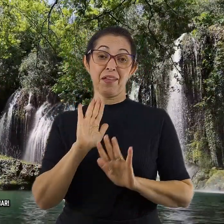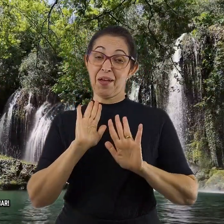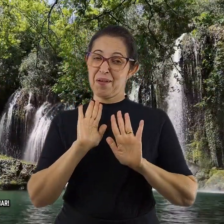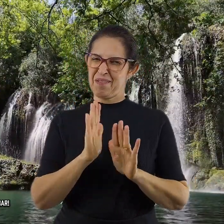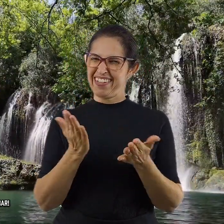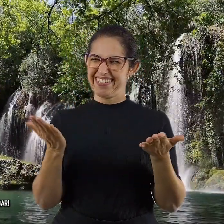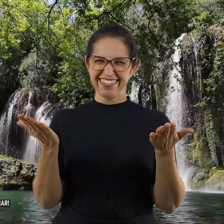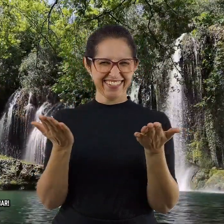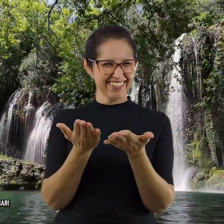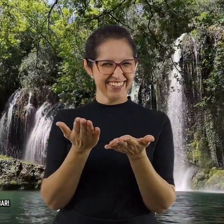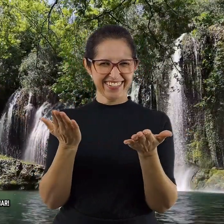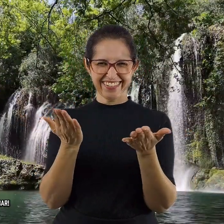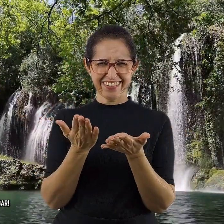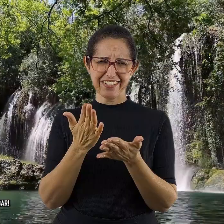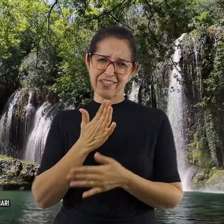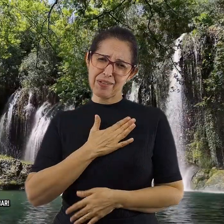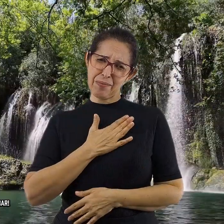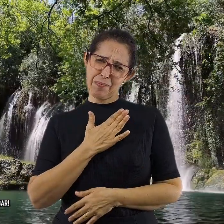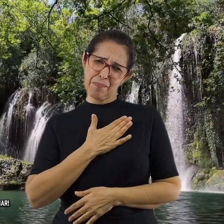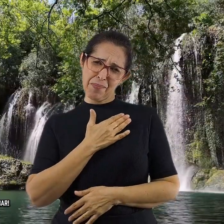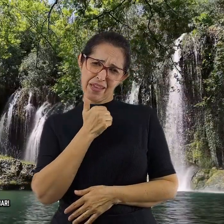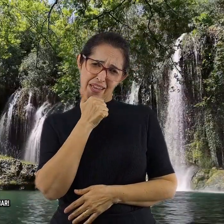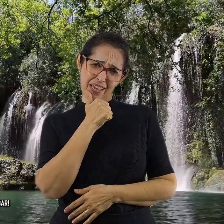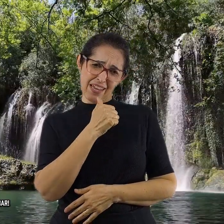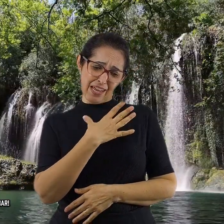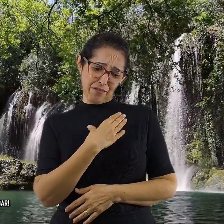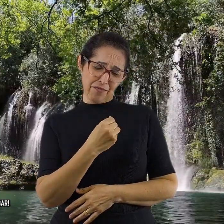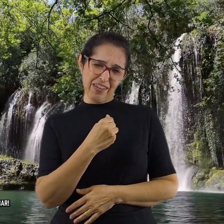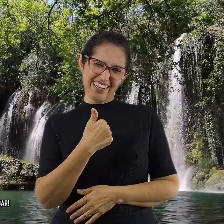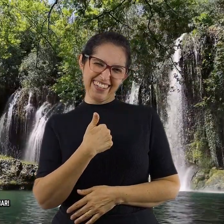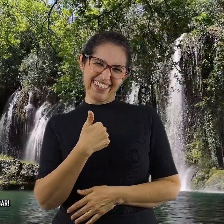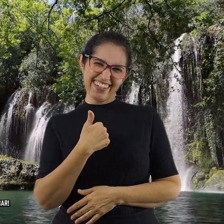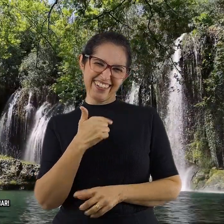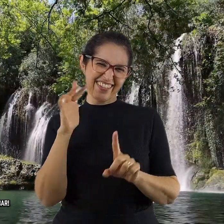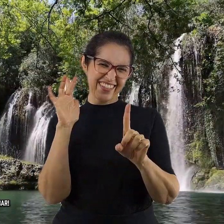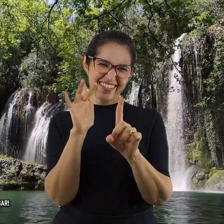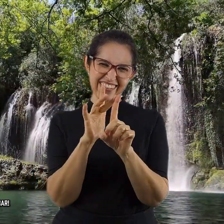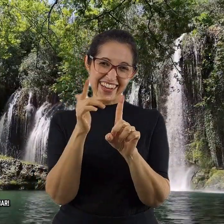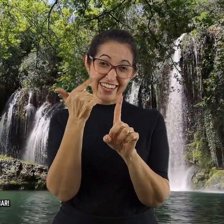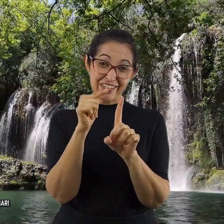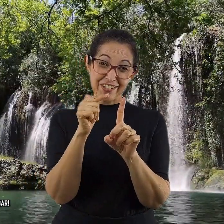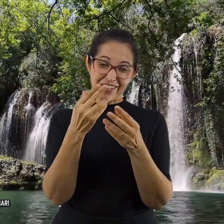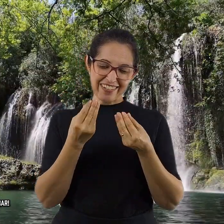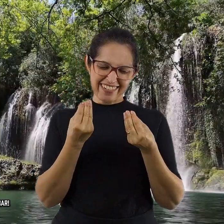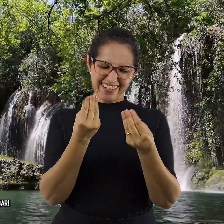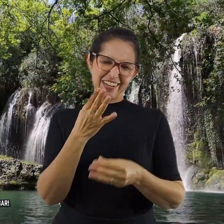Mas esta noite, minha filha, eu renovei em ti o meu primeiro amor.